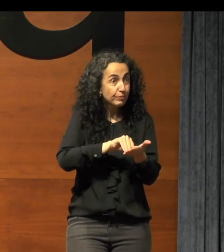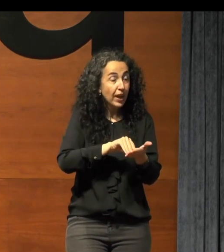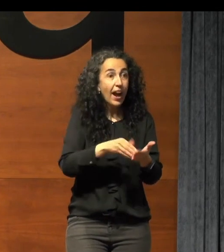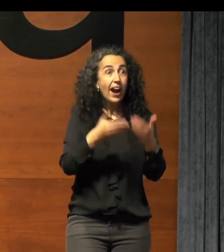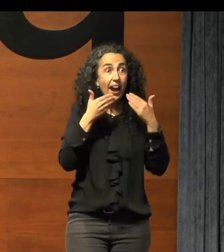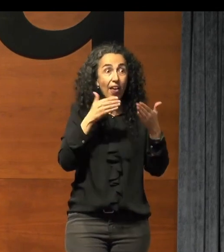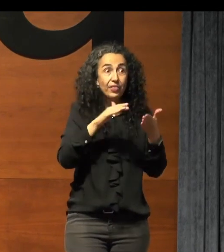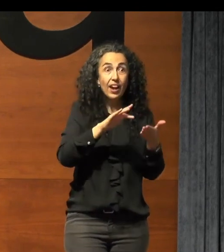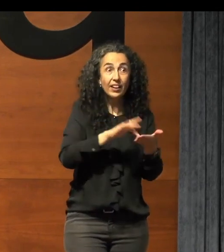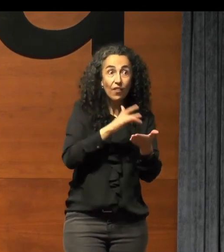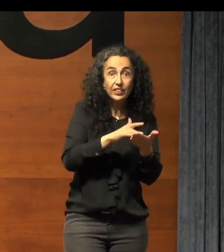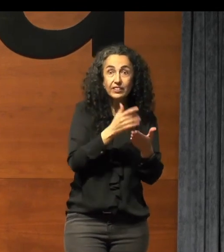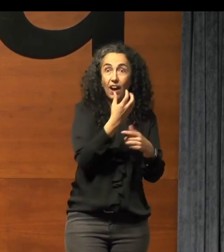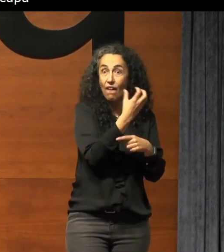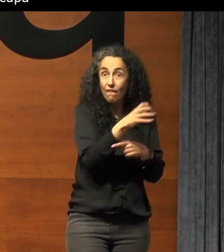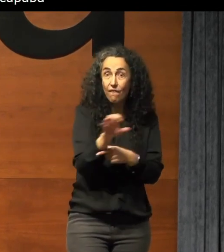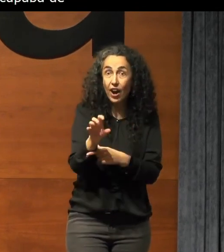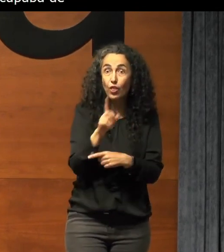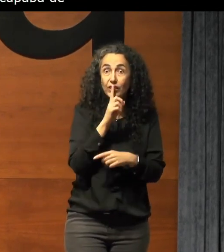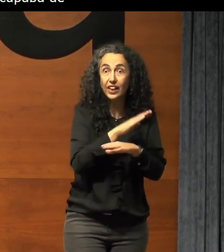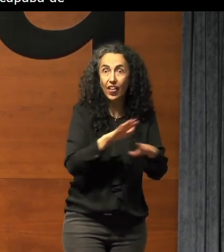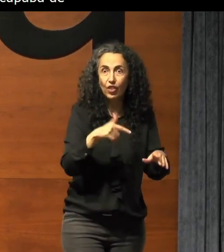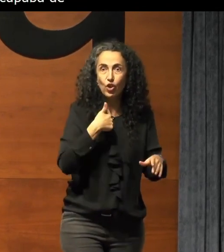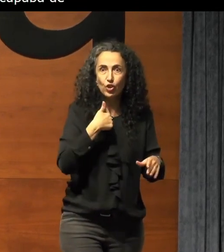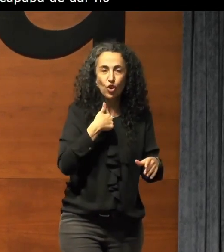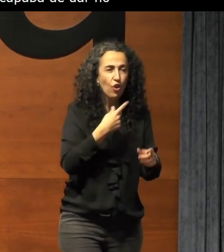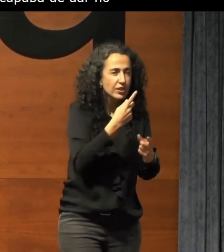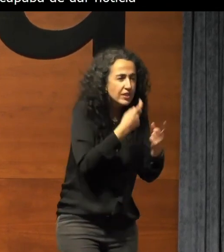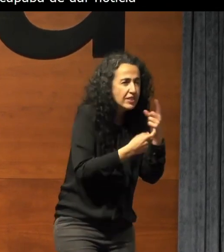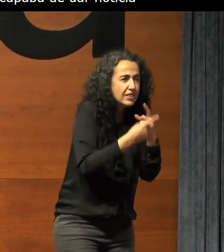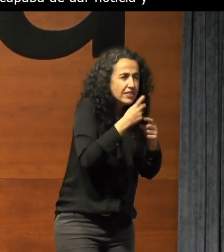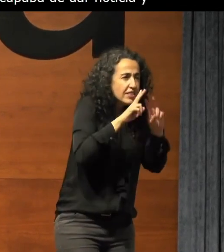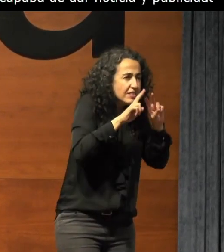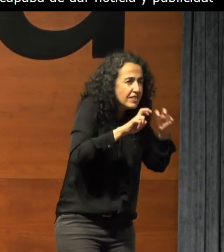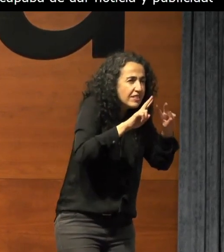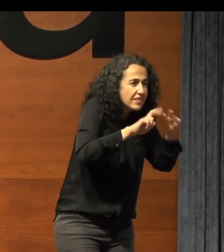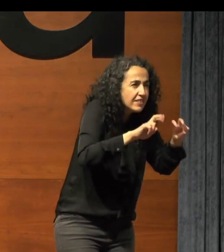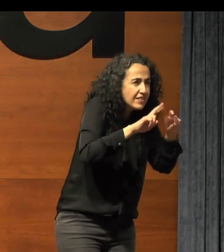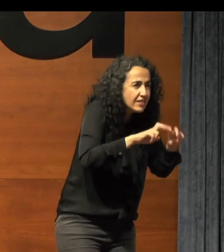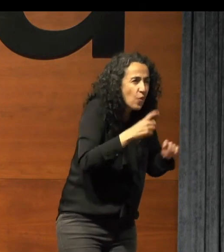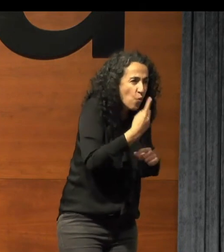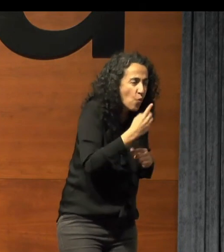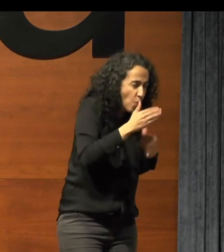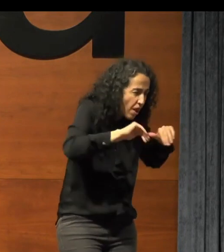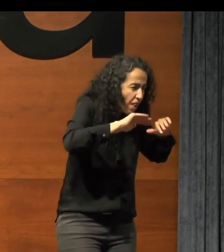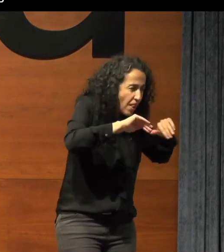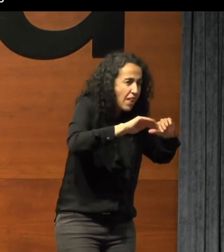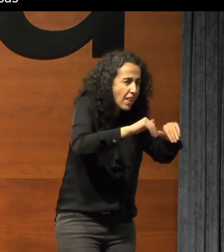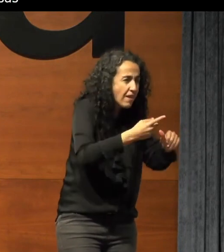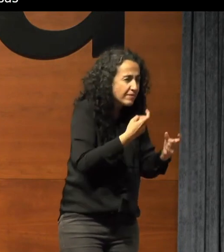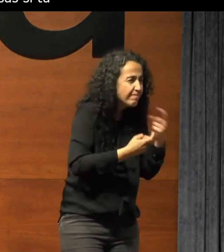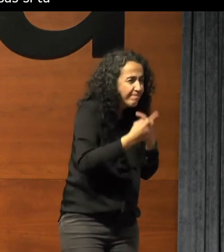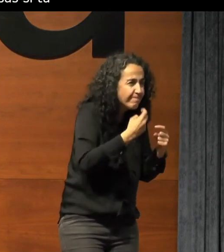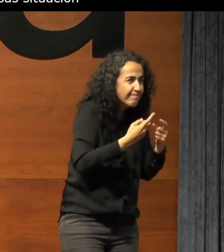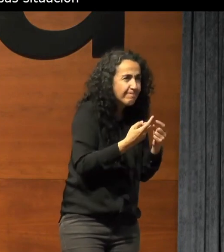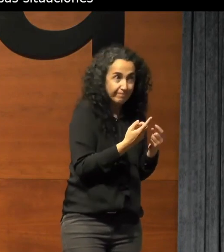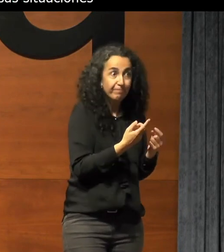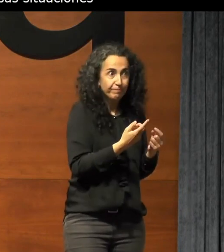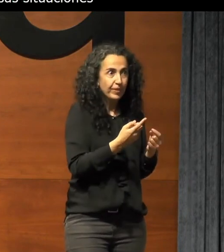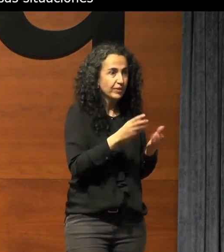se preocupaba de dar noticia y publicidad a través de esa revista de todas esas situaciones festivales que se